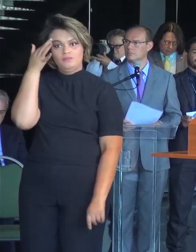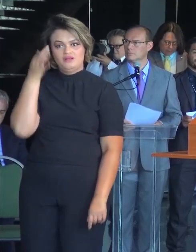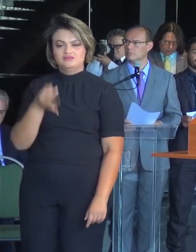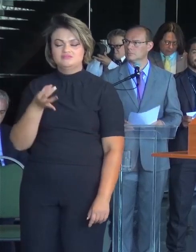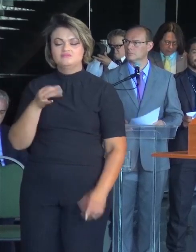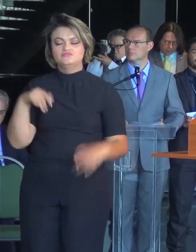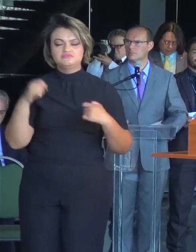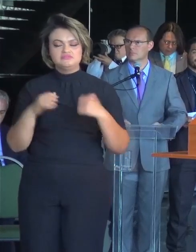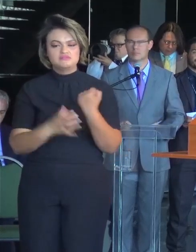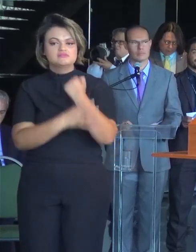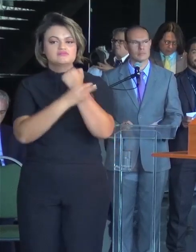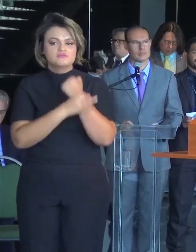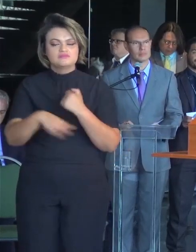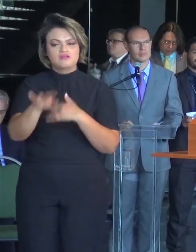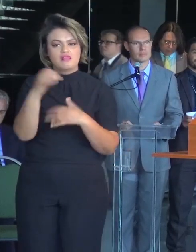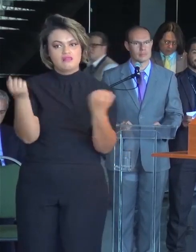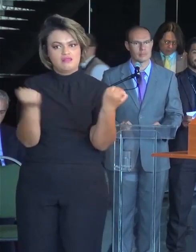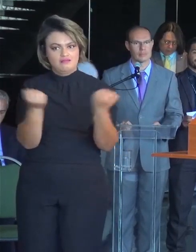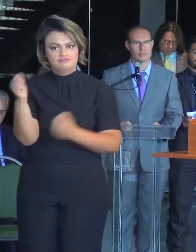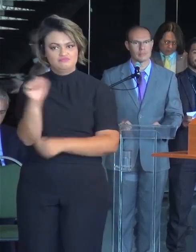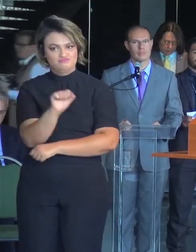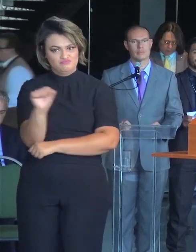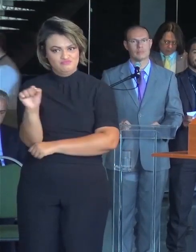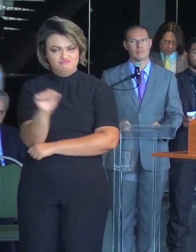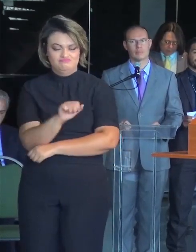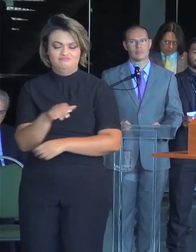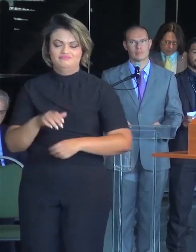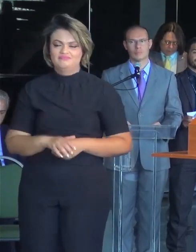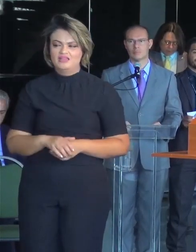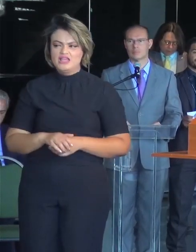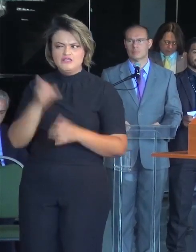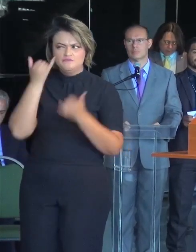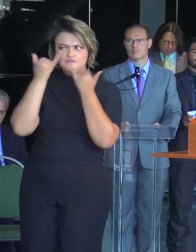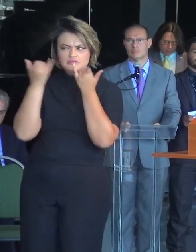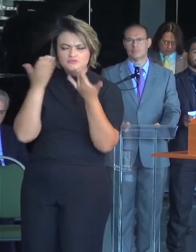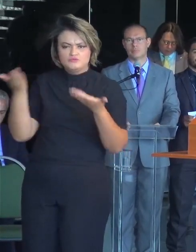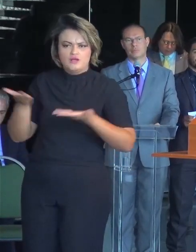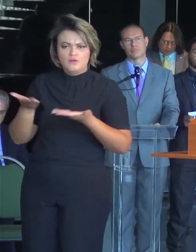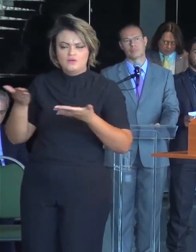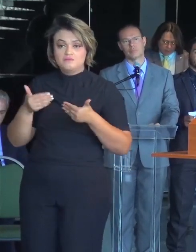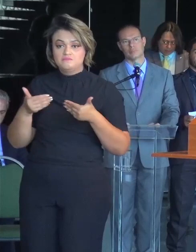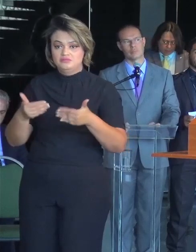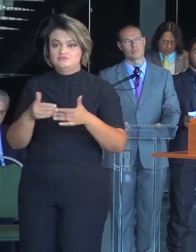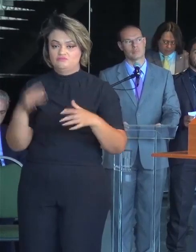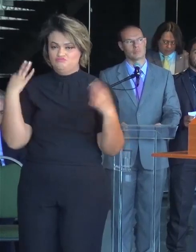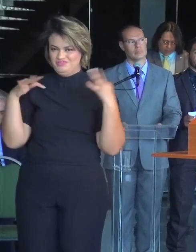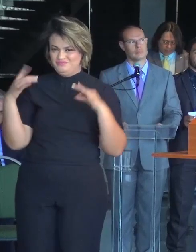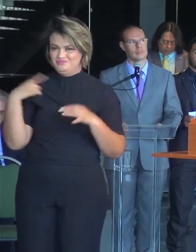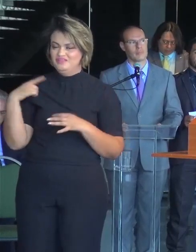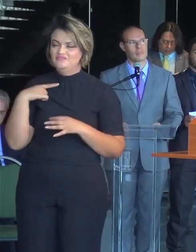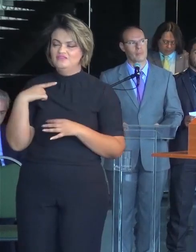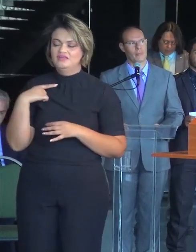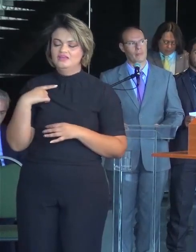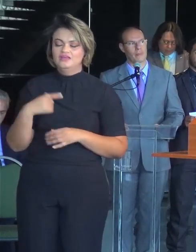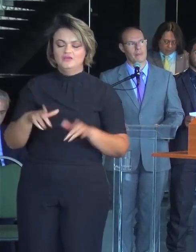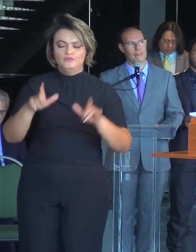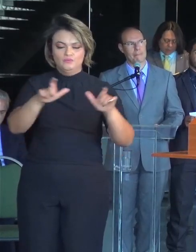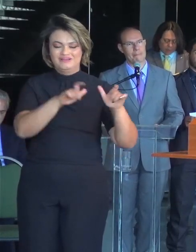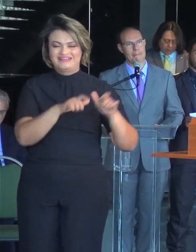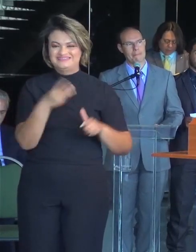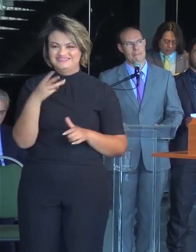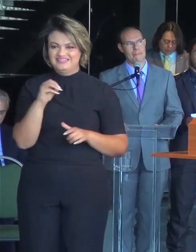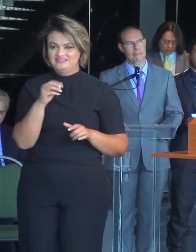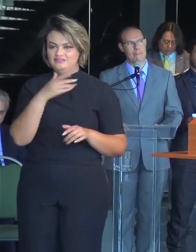de segurança no trânsito. Um levantamento recentemente realizado no Ministério do Turismo em 30 rotas